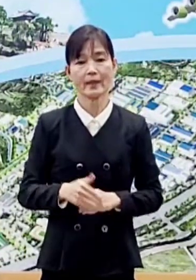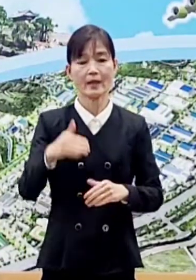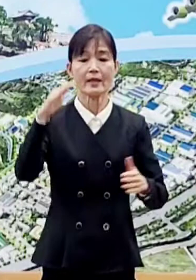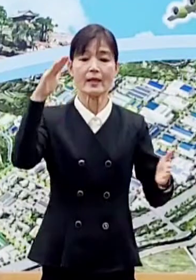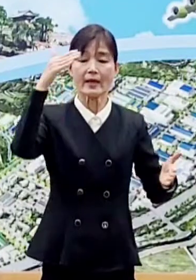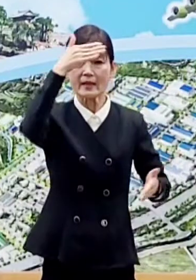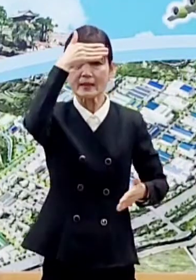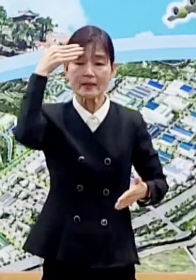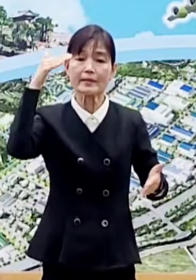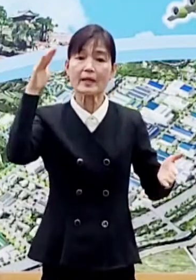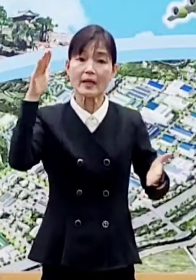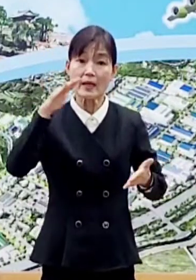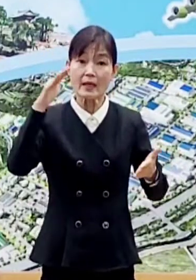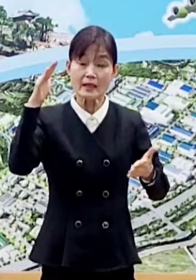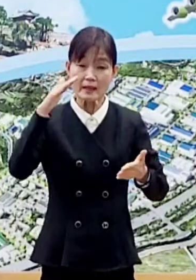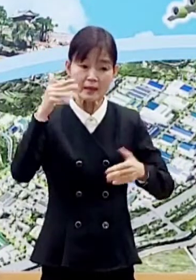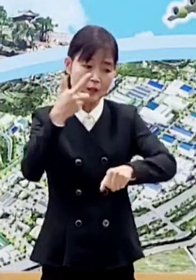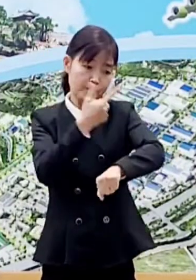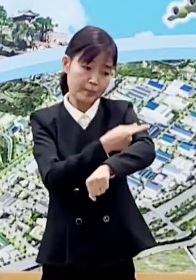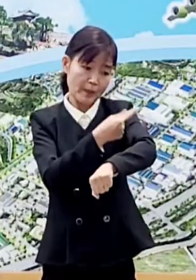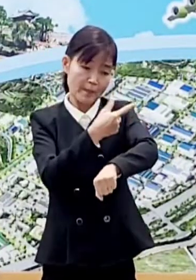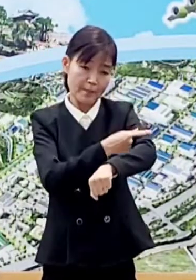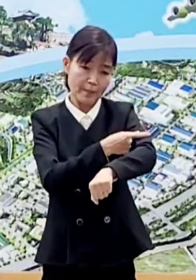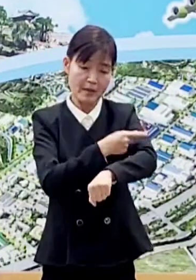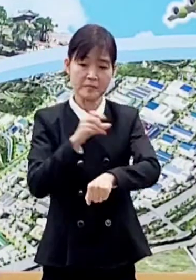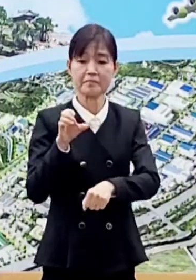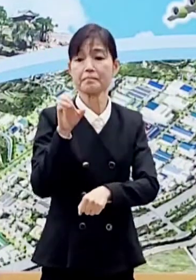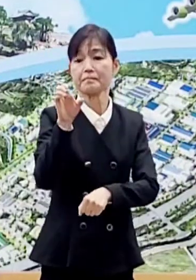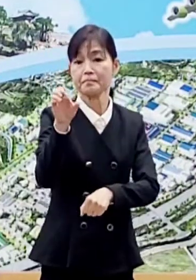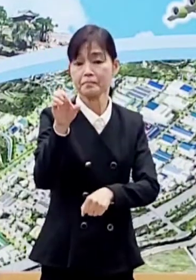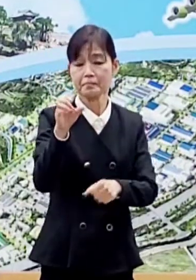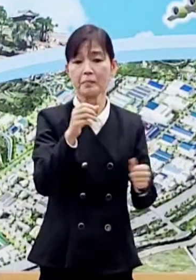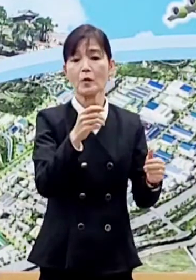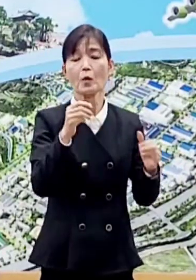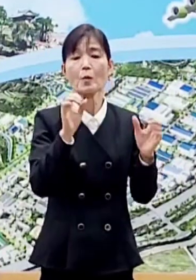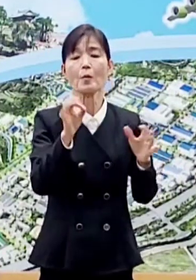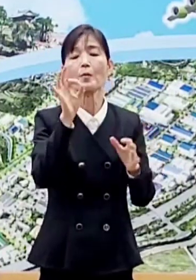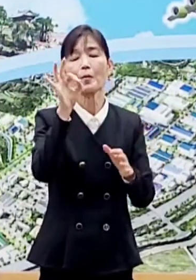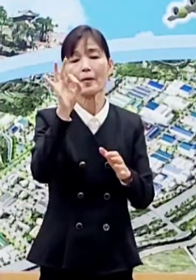청소년 대상 방역 패스 적용 시기가 조정되며 방역